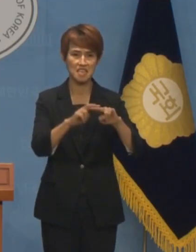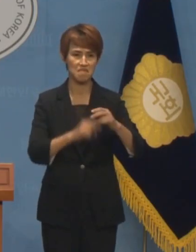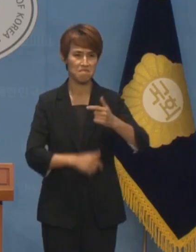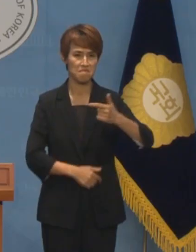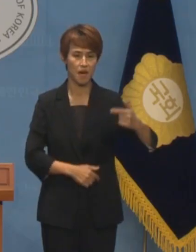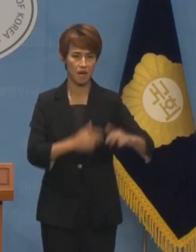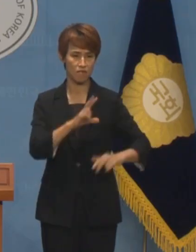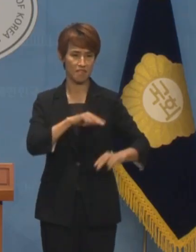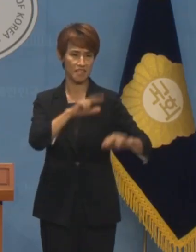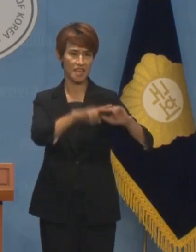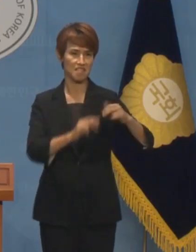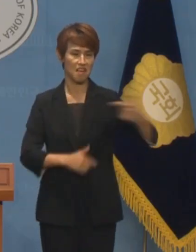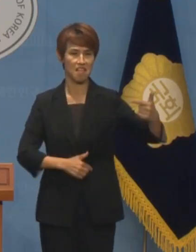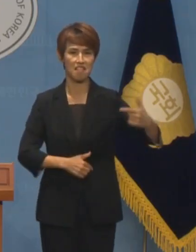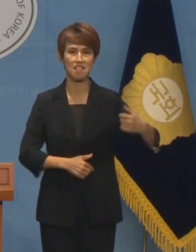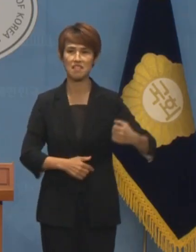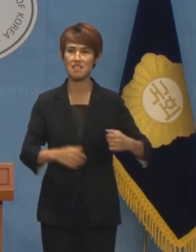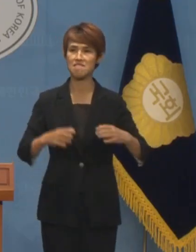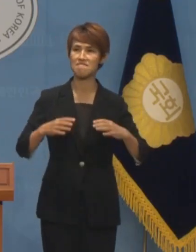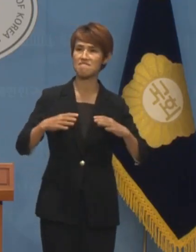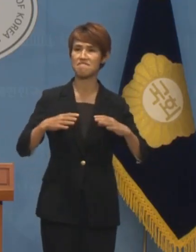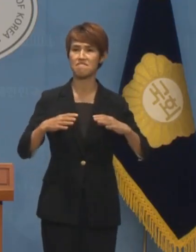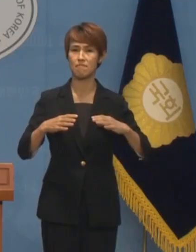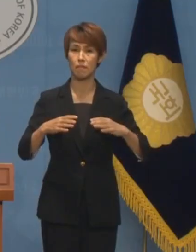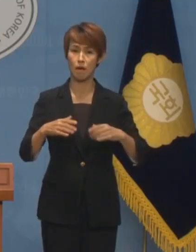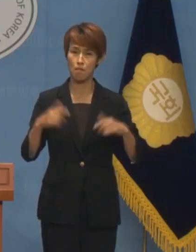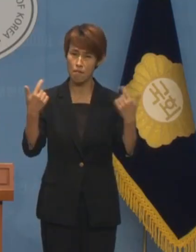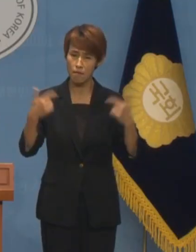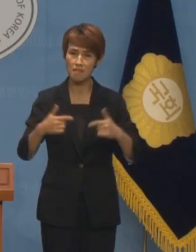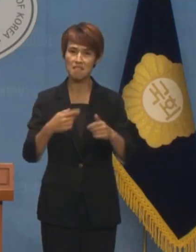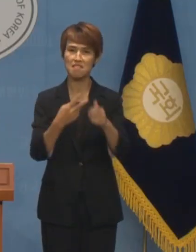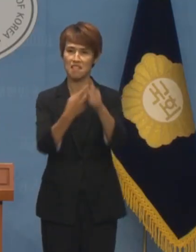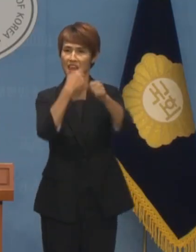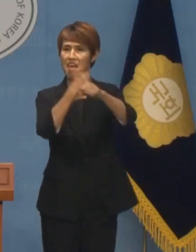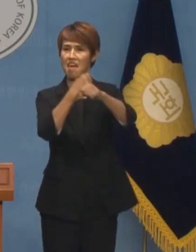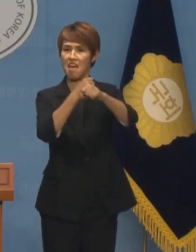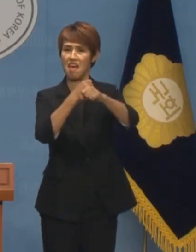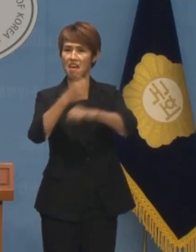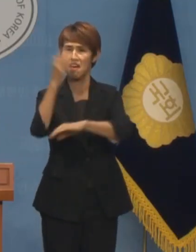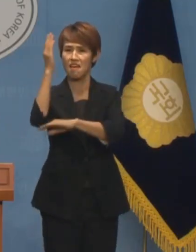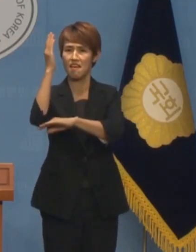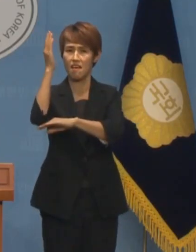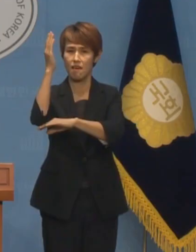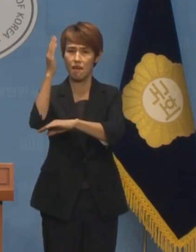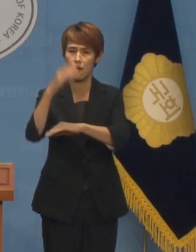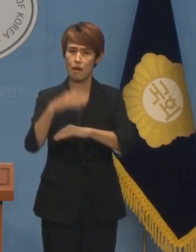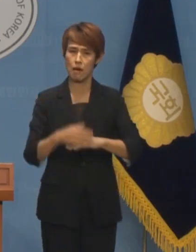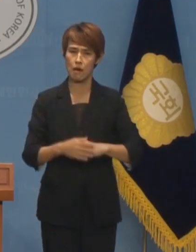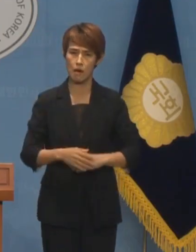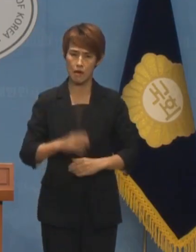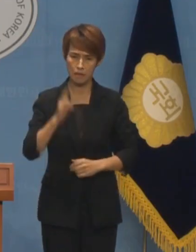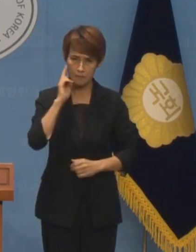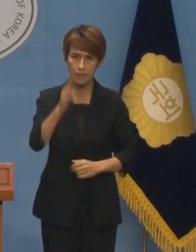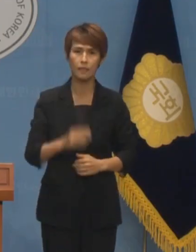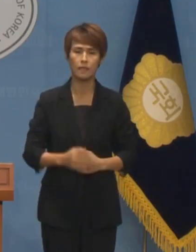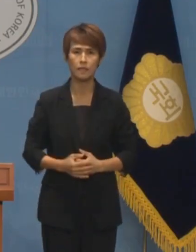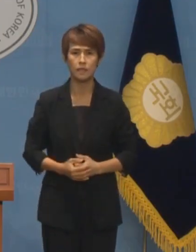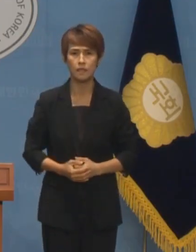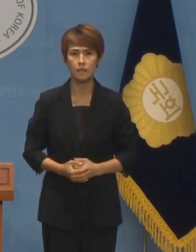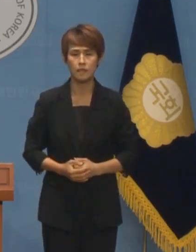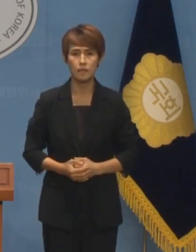힘자랑에 취한 거대 야당은 매일같이 탄핵의 칼날을 휘두르며 저주의 구판을 벌이고